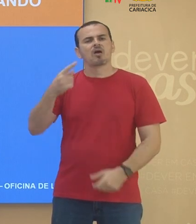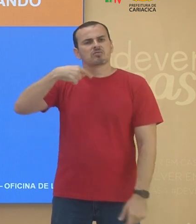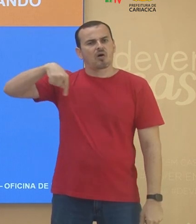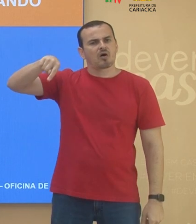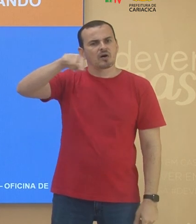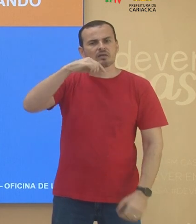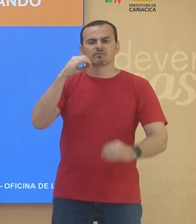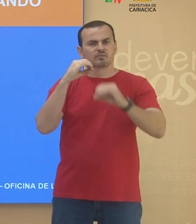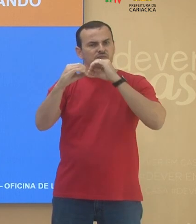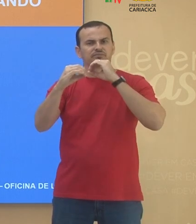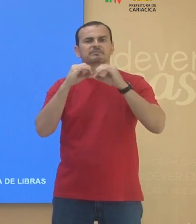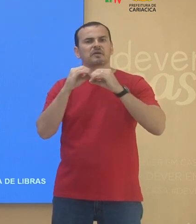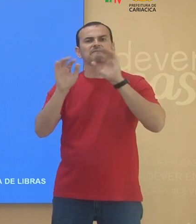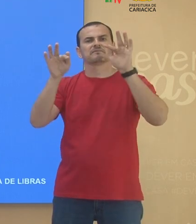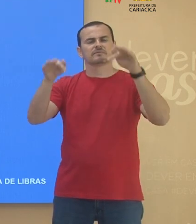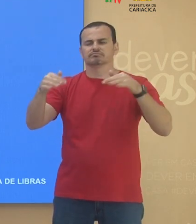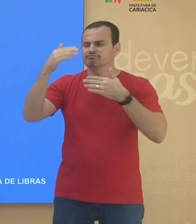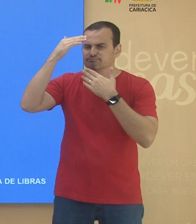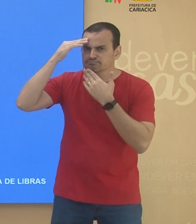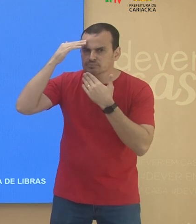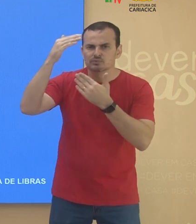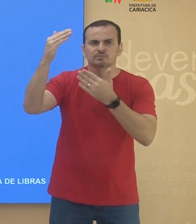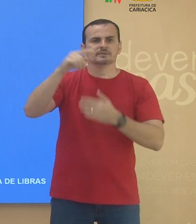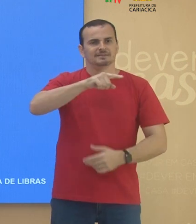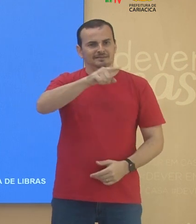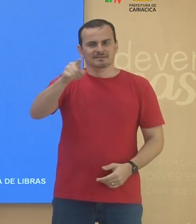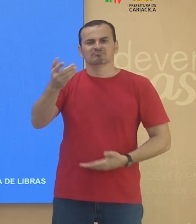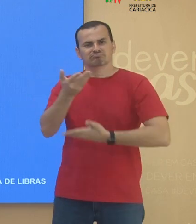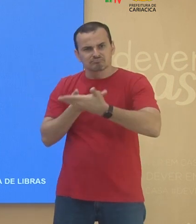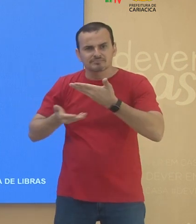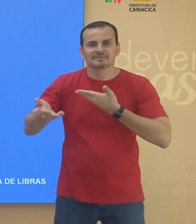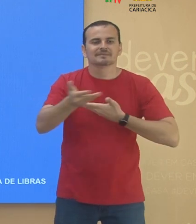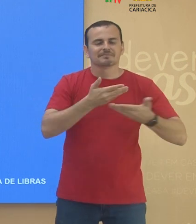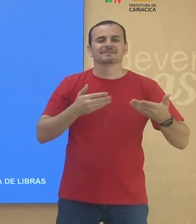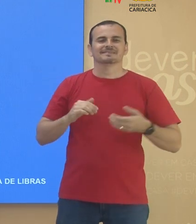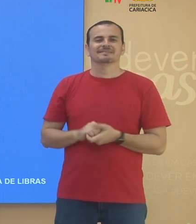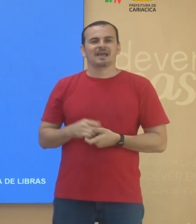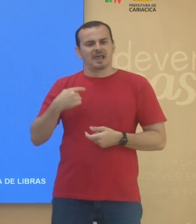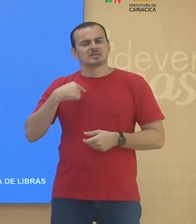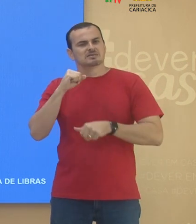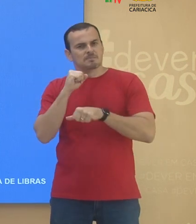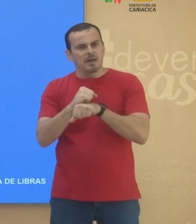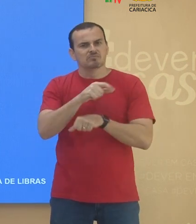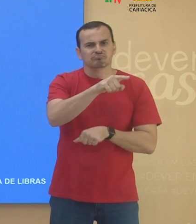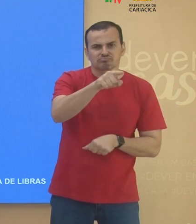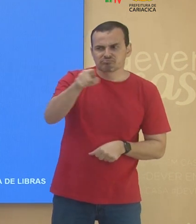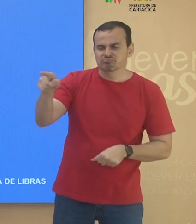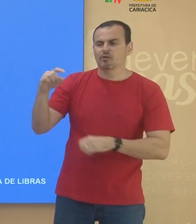A nossa oficina está chegando ao fim. Obrigado pela sua presença. Eu estarei